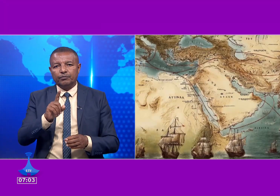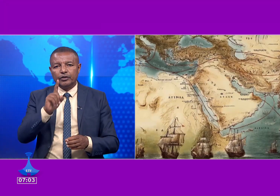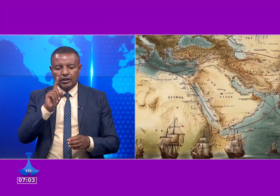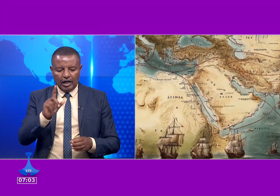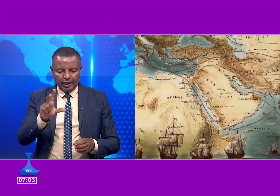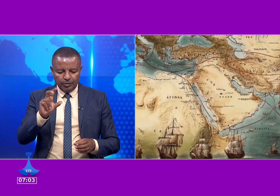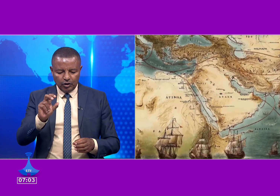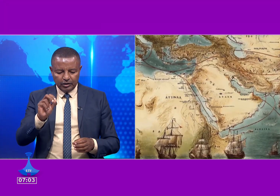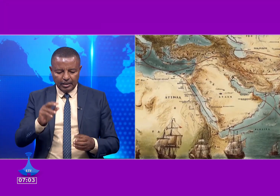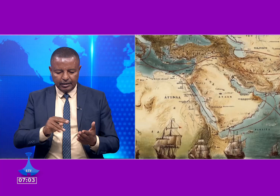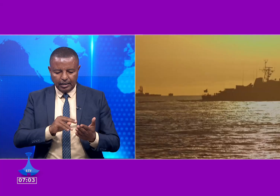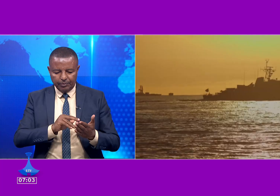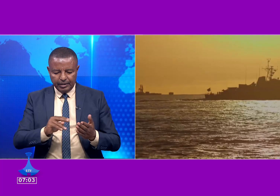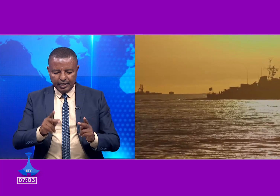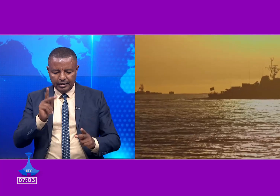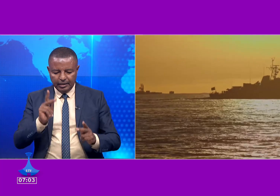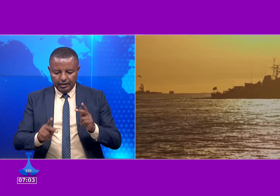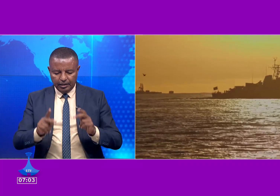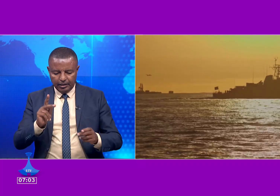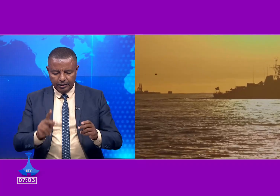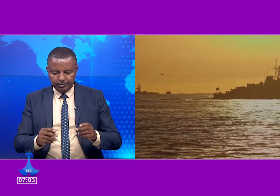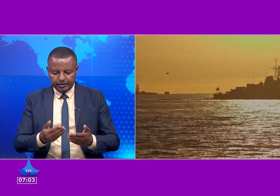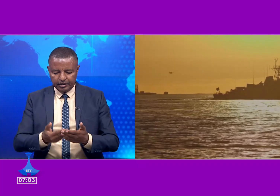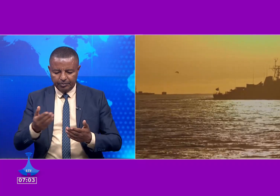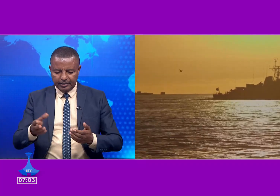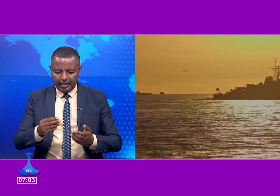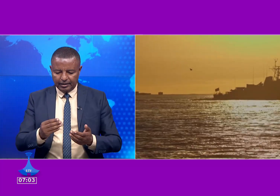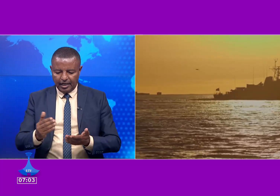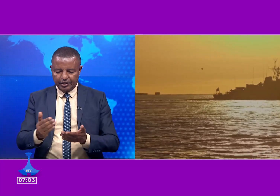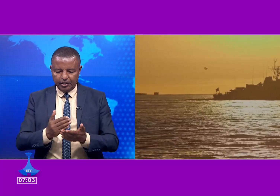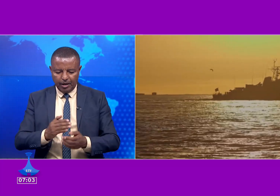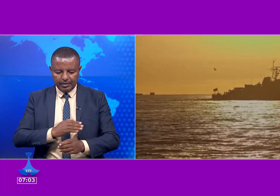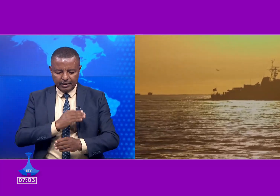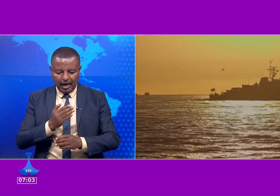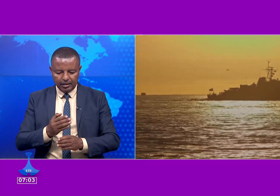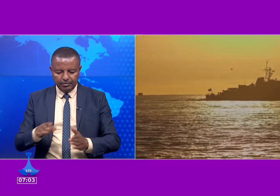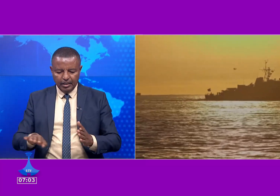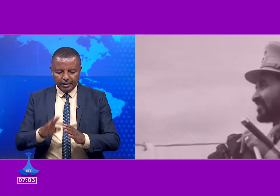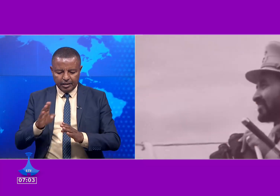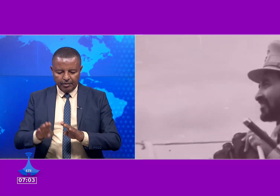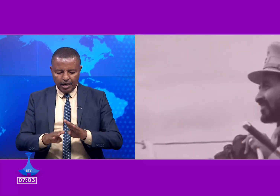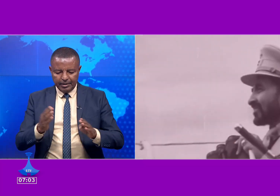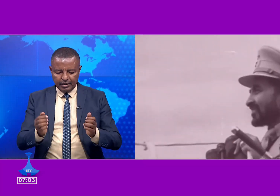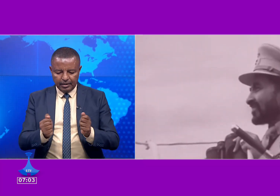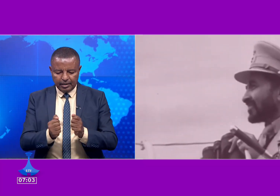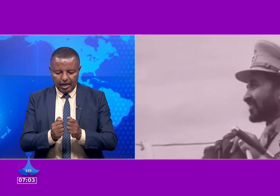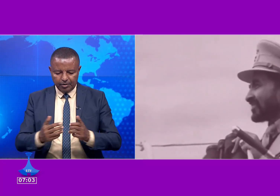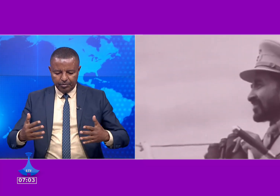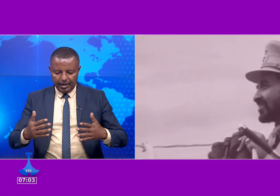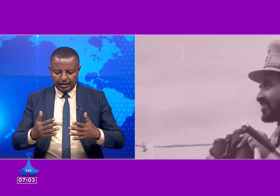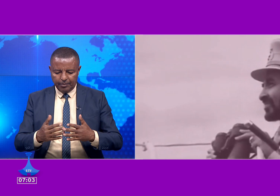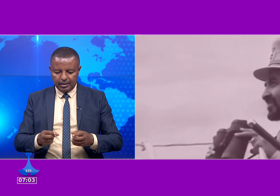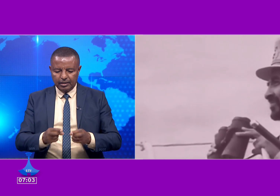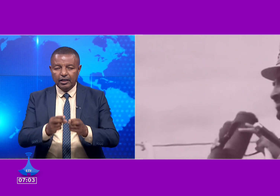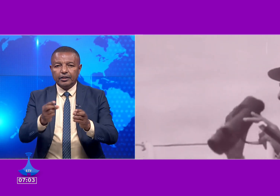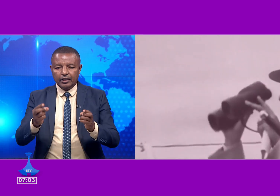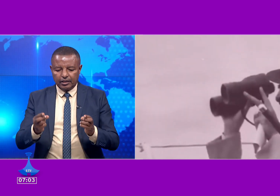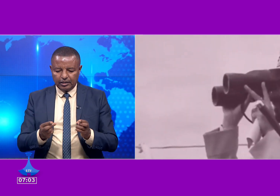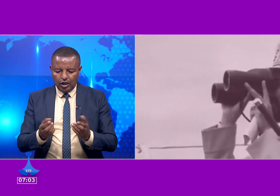ነው። ከ130 ሚሊዮን ሕዝብ የመግዛትና የማምረት አቅም የባህር በር ጋር